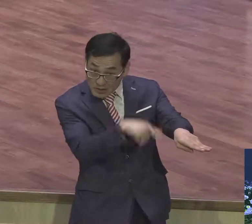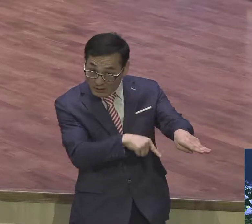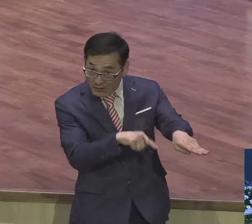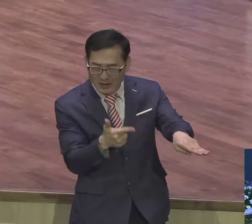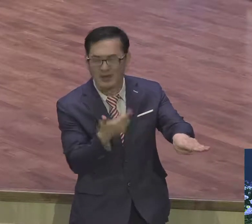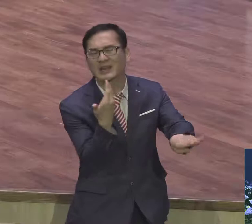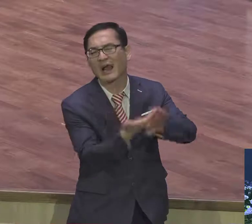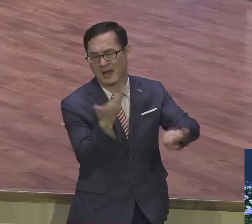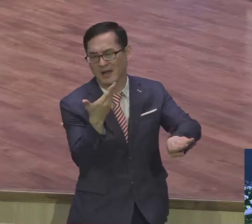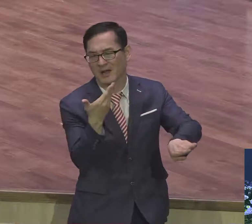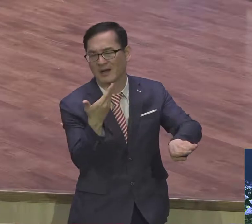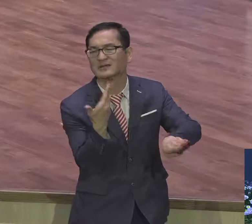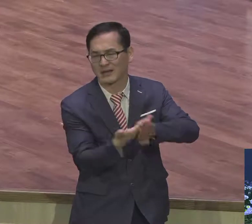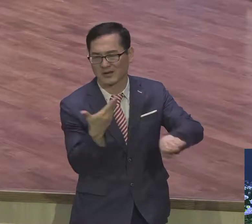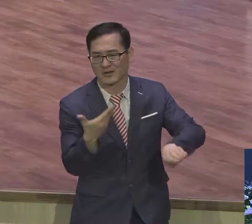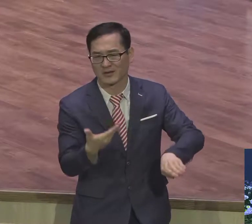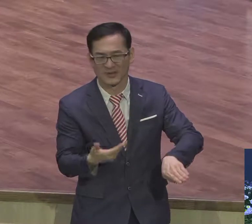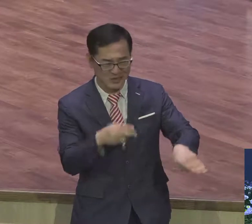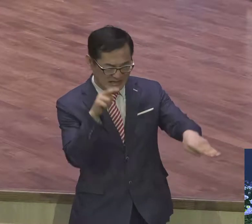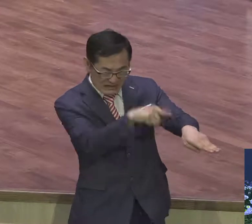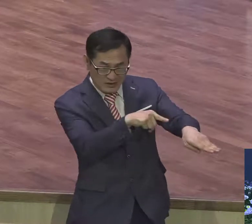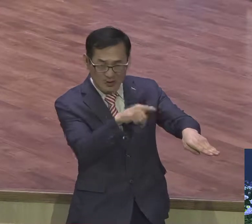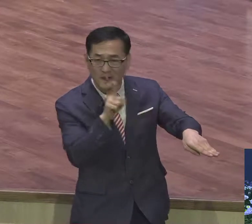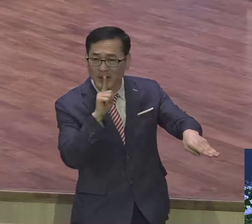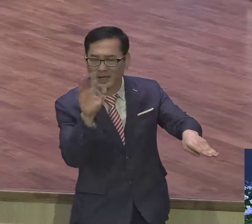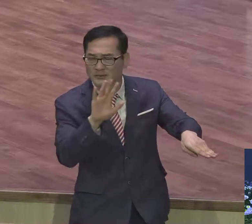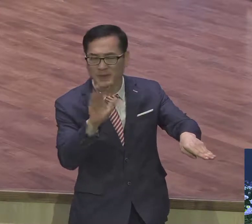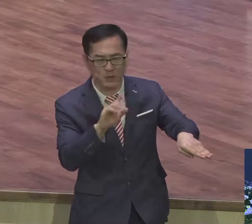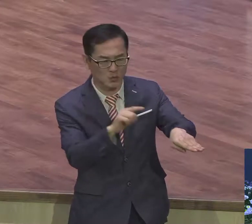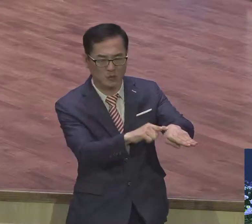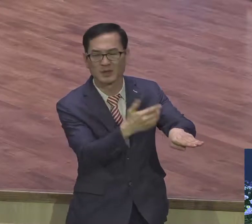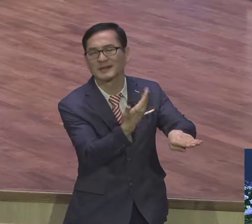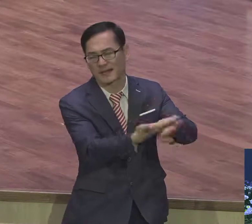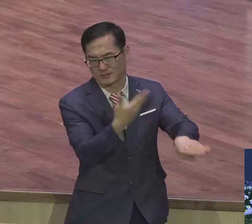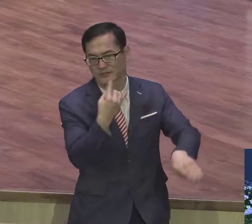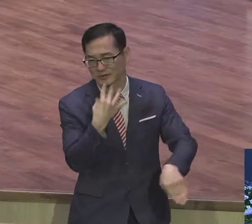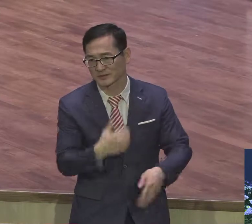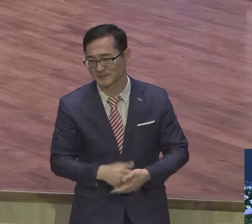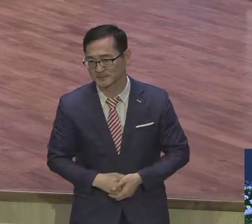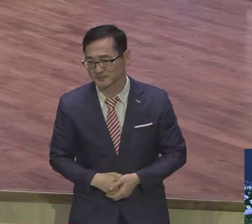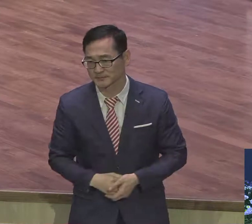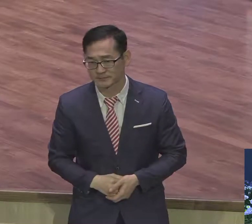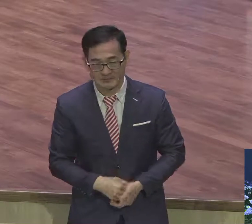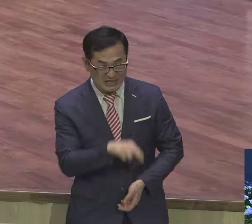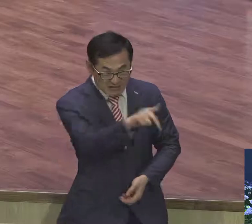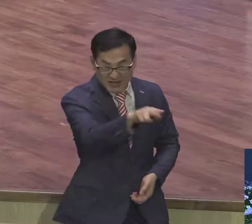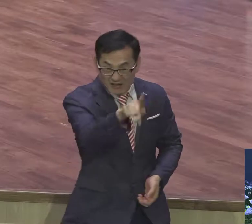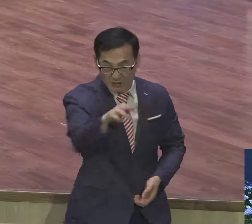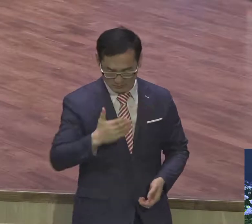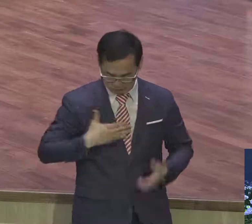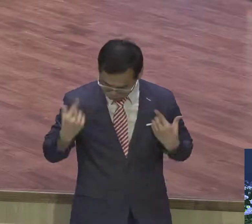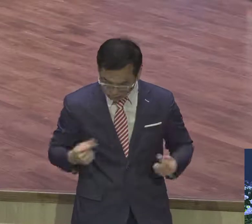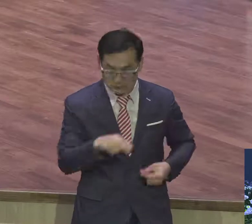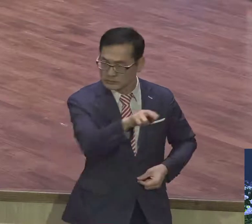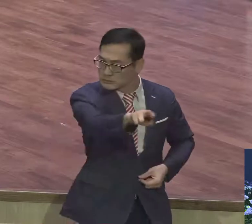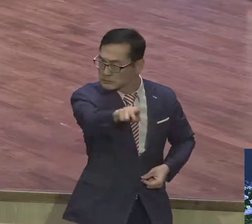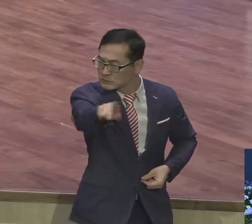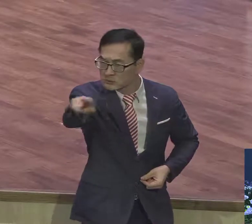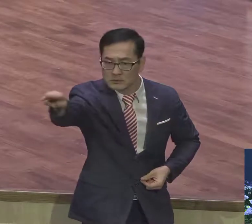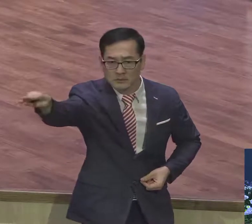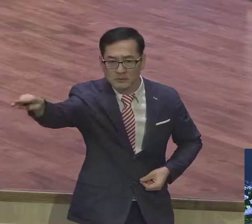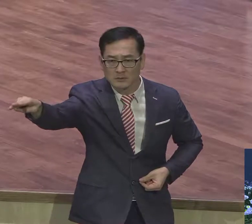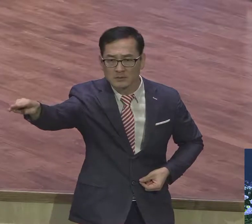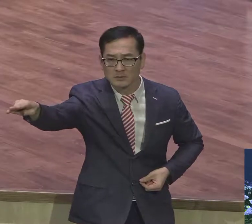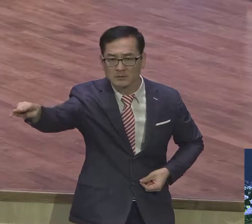자꾸 틀린다고 비평을 하면요 이게 이제 문제가 심각하게 됩니다 서로 상처가 되지요